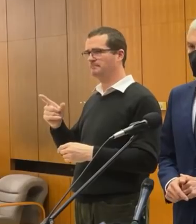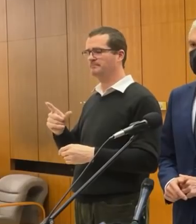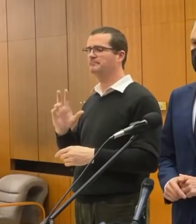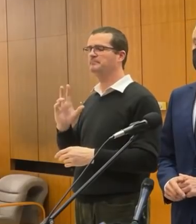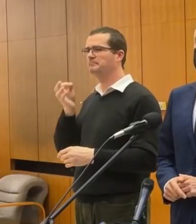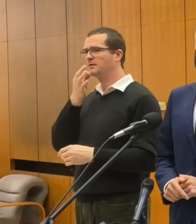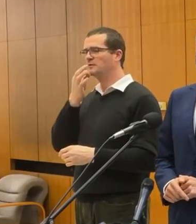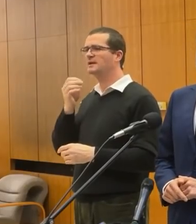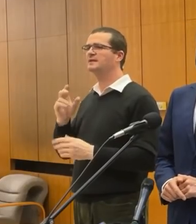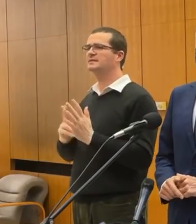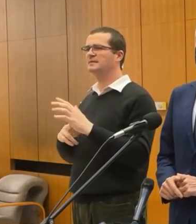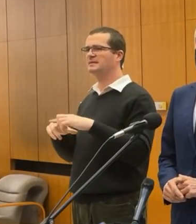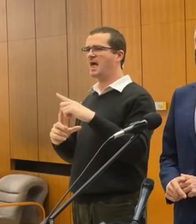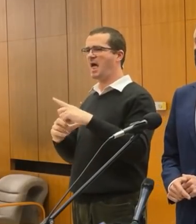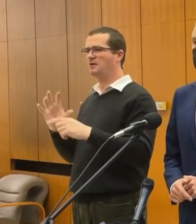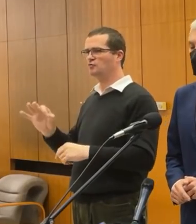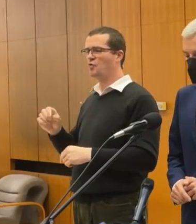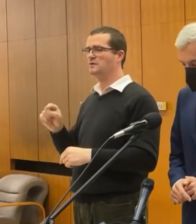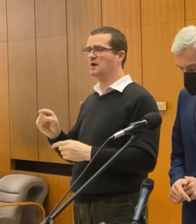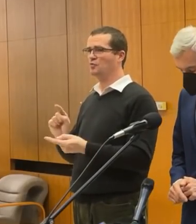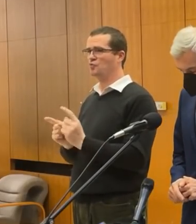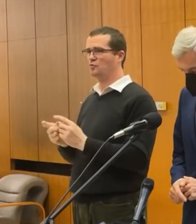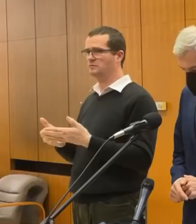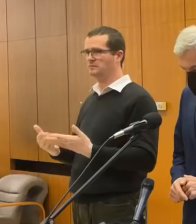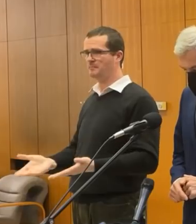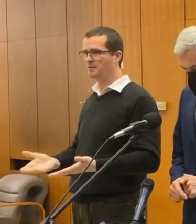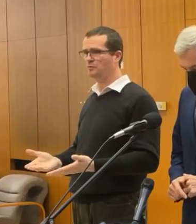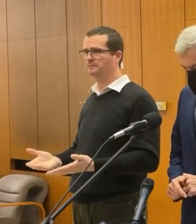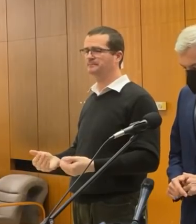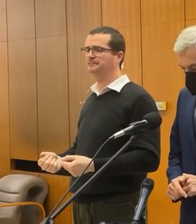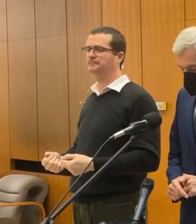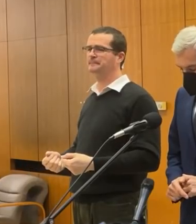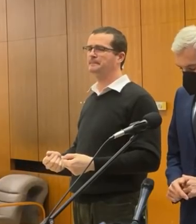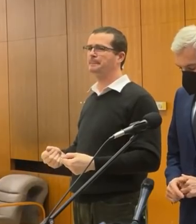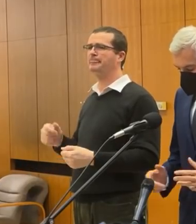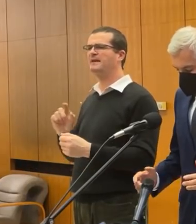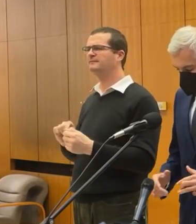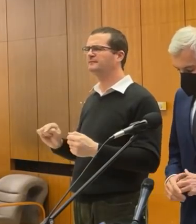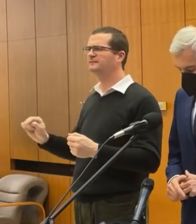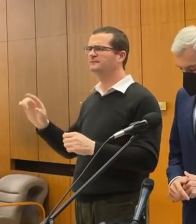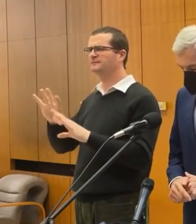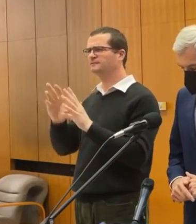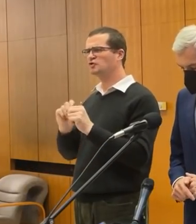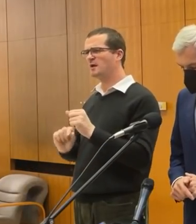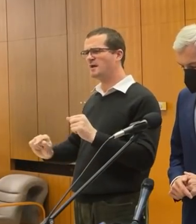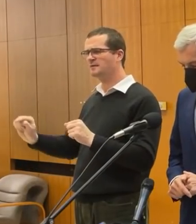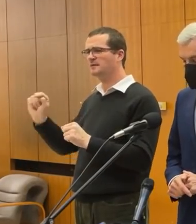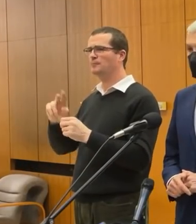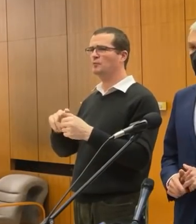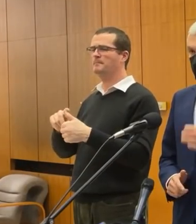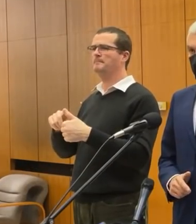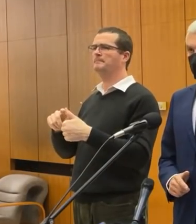pardon, Severoatlantické aliancie, ktoré takúto dohodu nemajú. Všetky krajiny na východnom krídle, a poviem